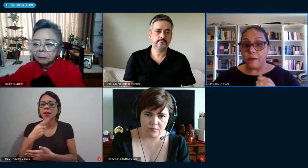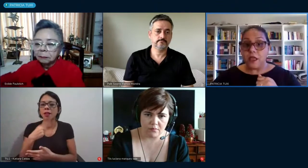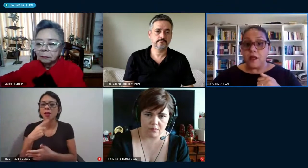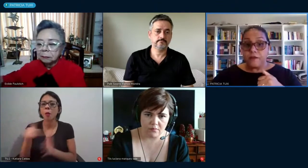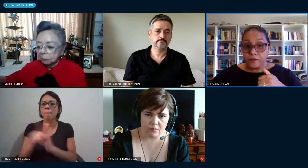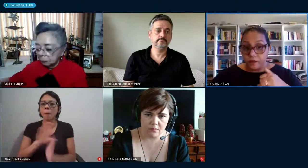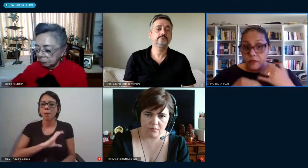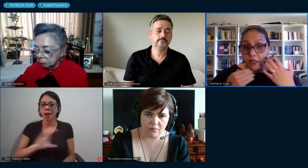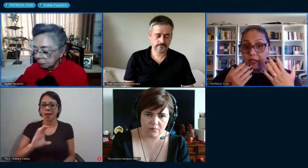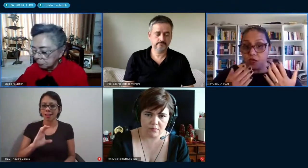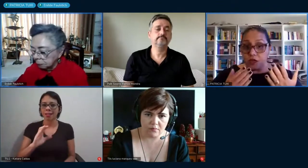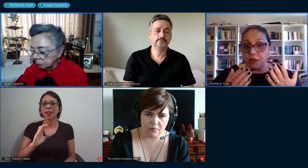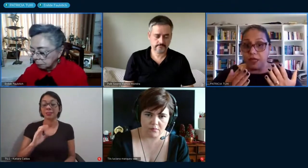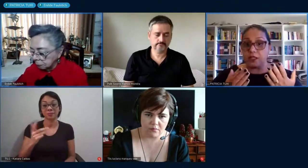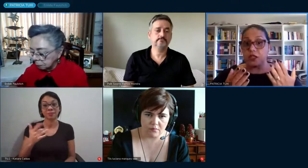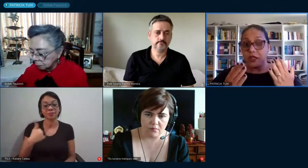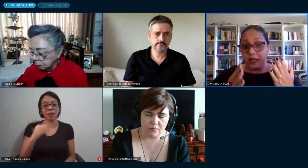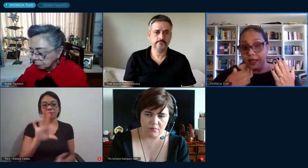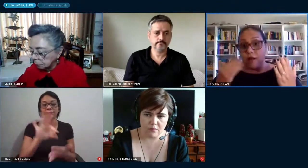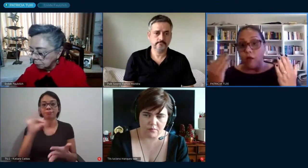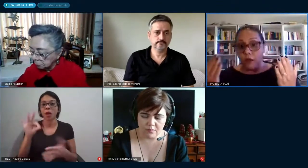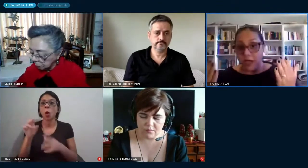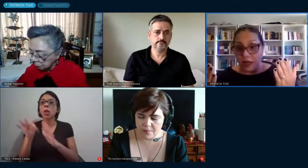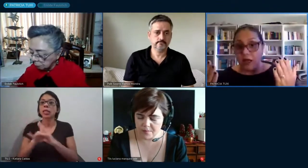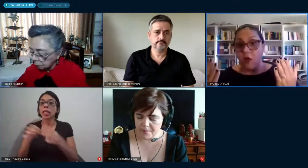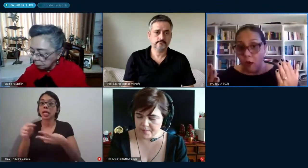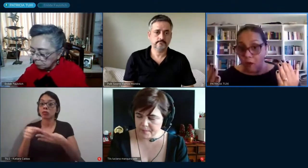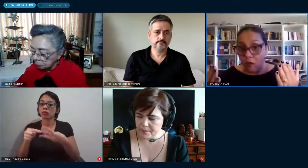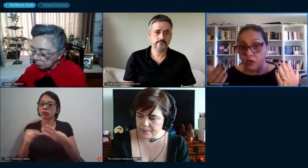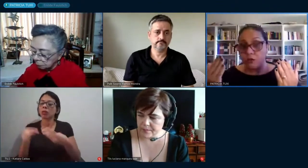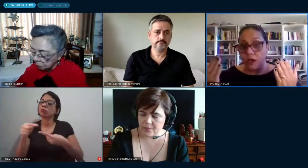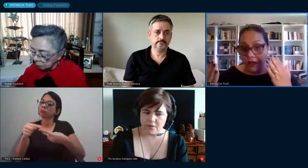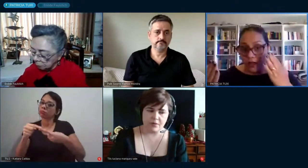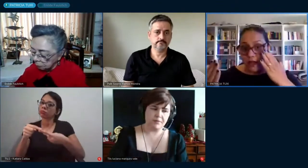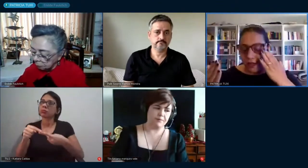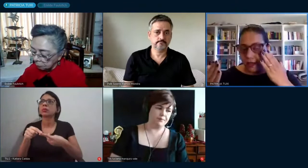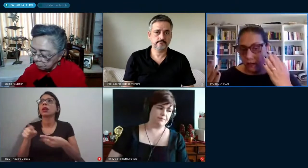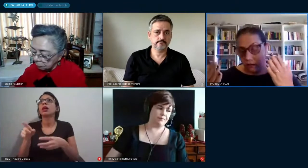Canadá, e justamente culmina com